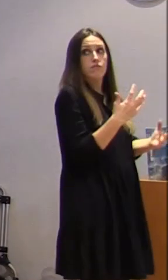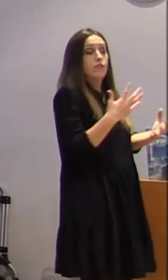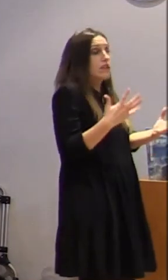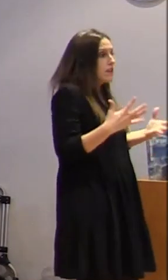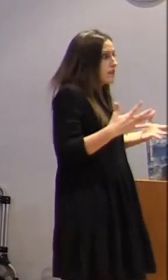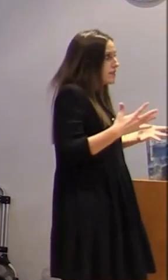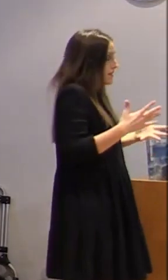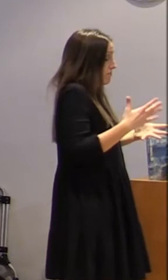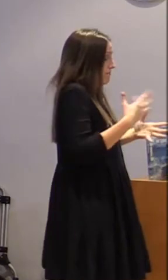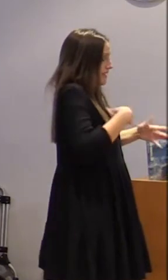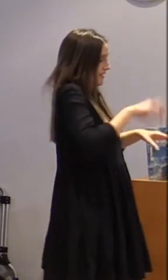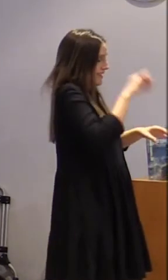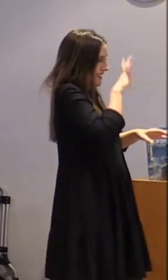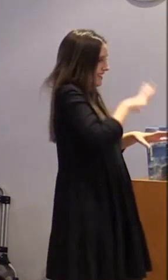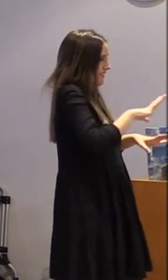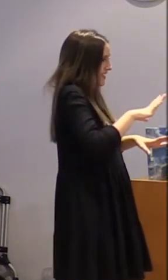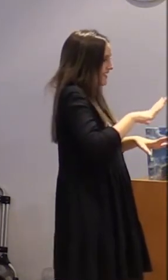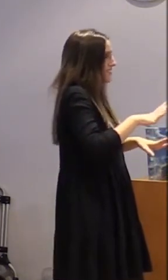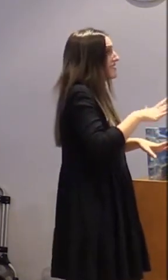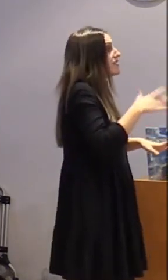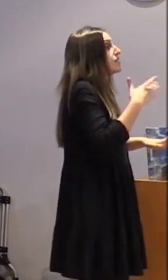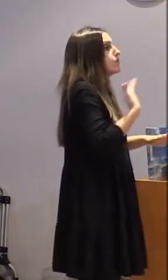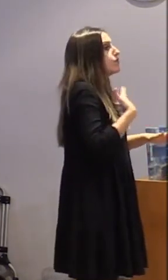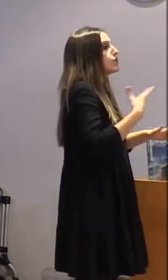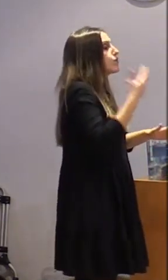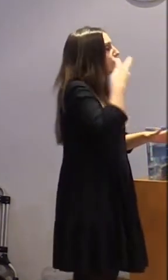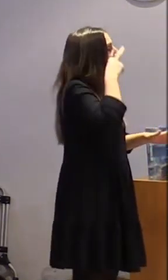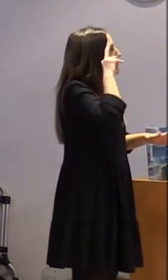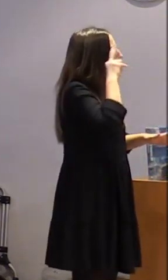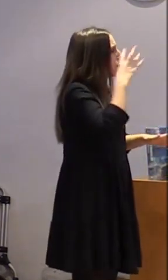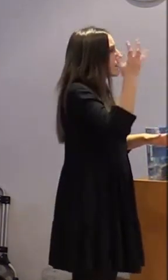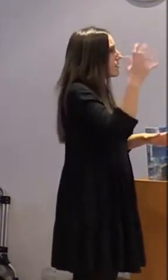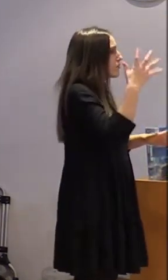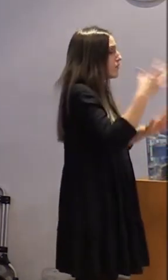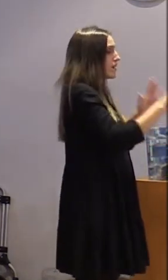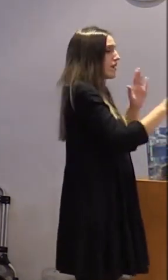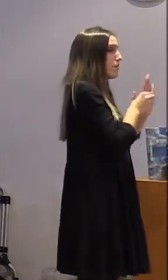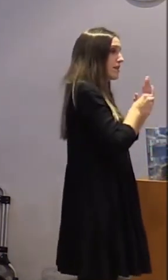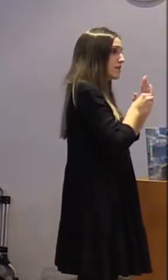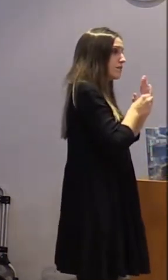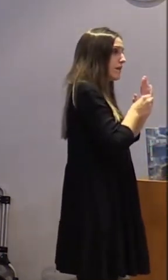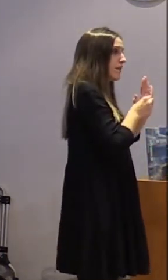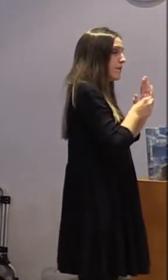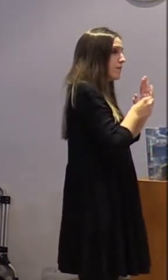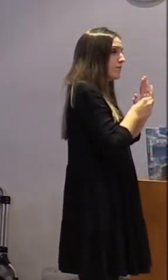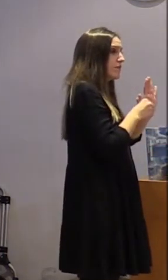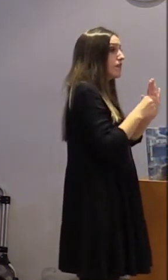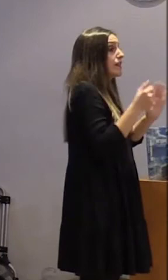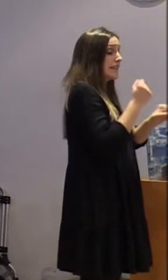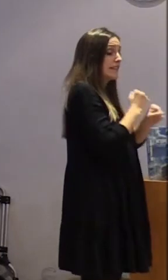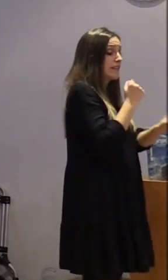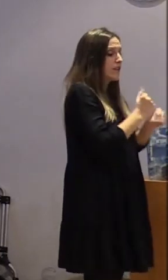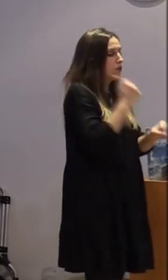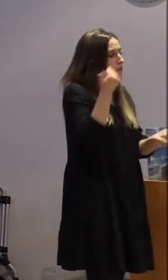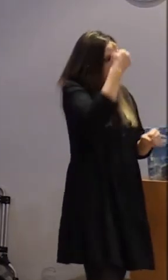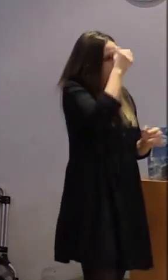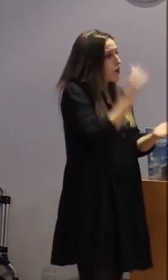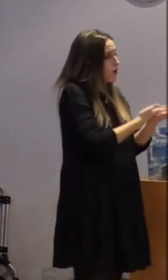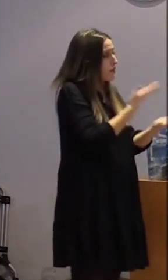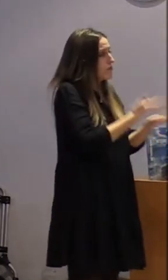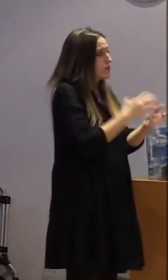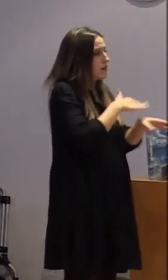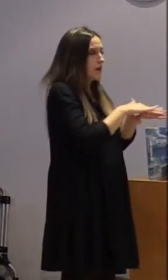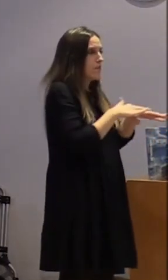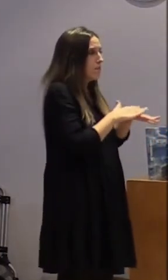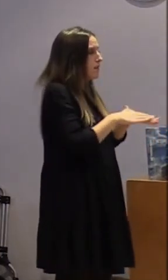es surrealista llega a plasmar una vivencia atmosférica o ambiental. El trabajo de Nürnberger demuestra eso, en base a